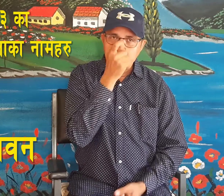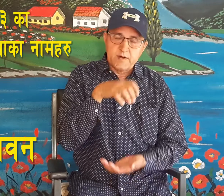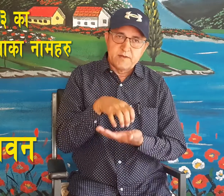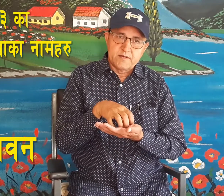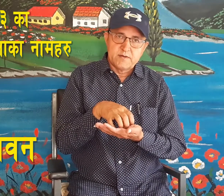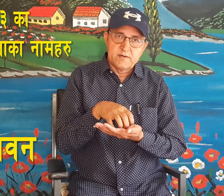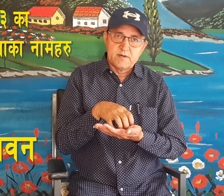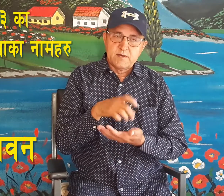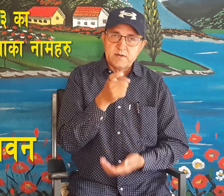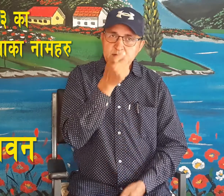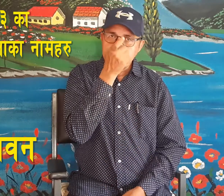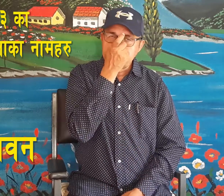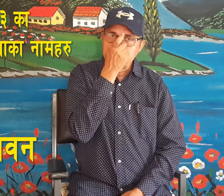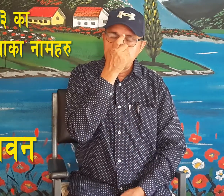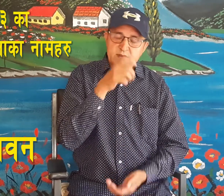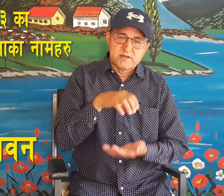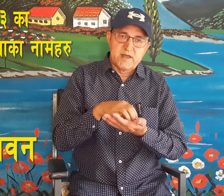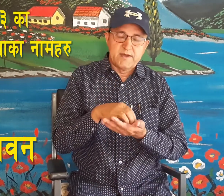चितवन, चितवन जिल्ला।